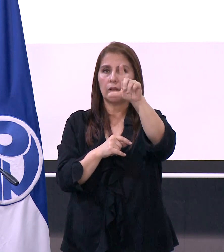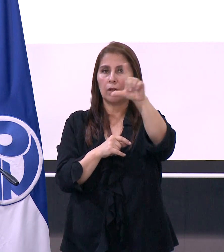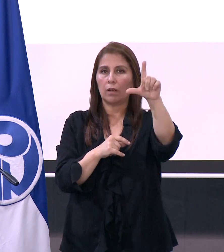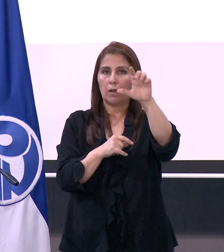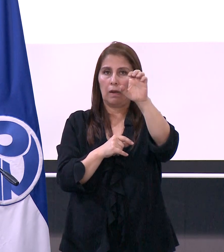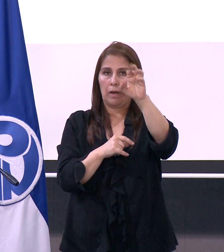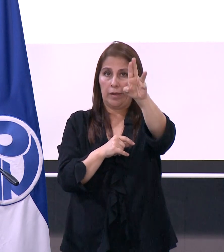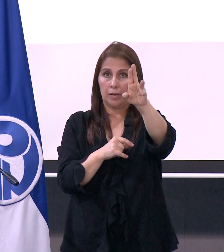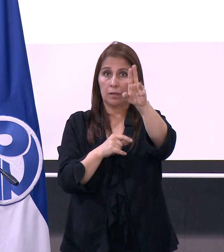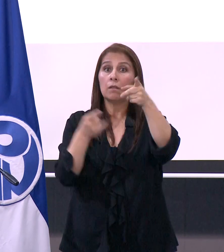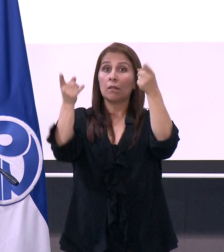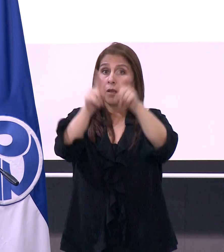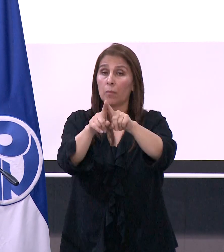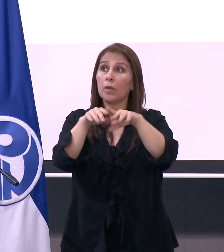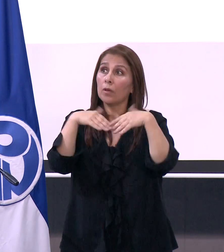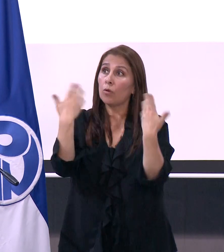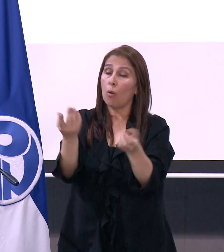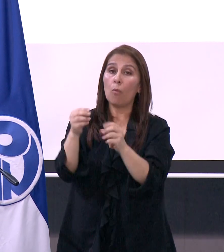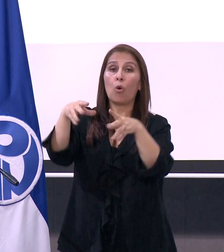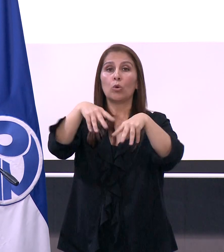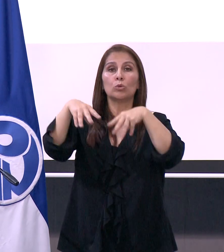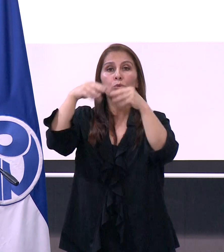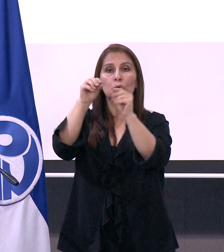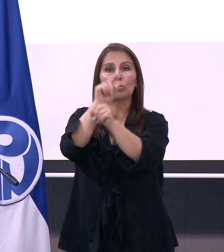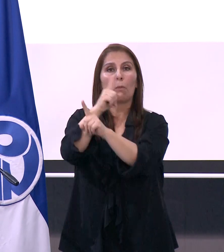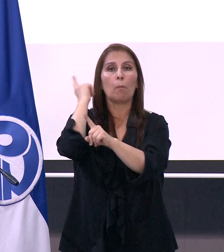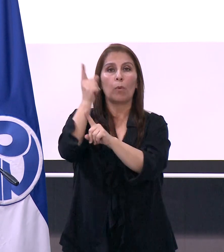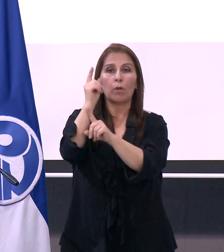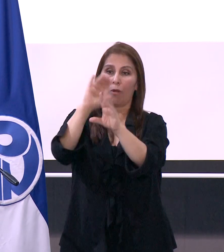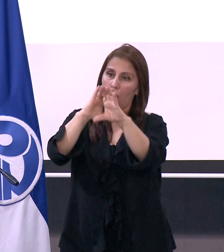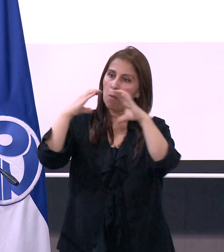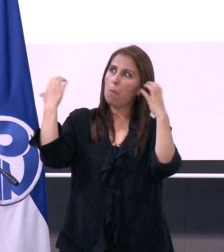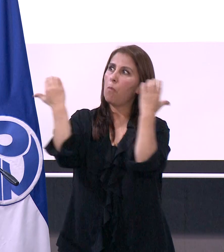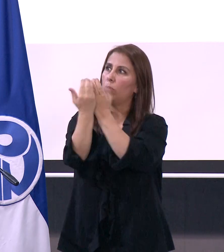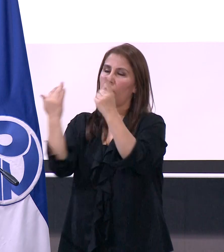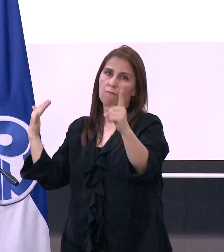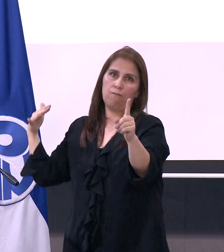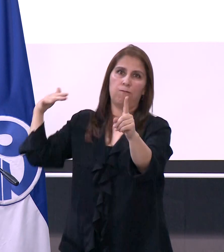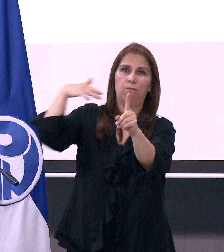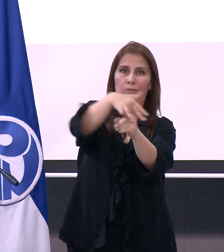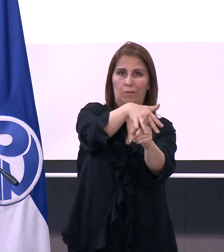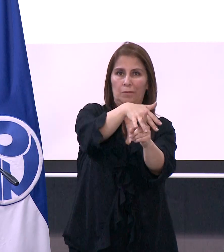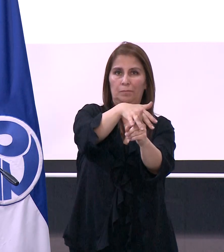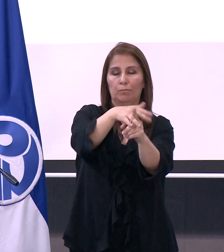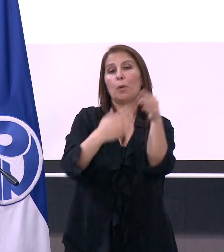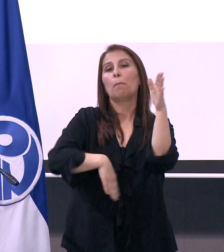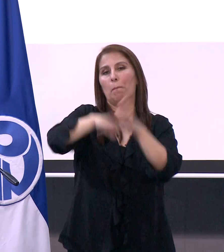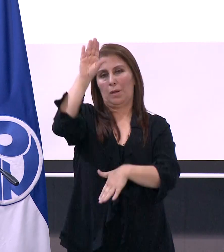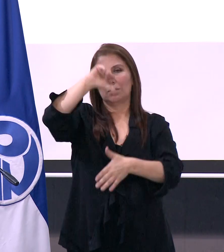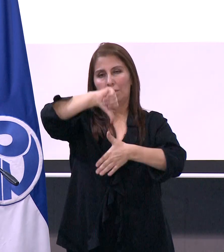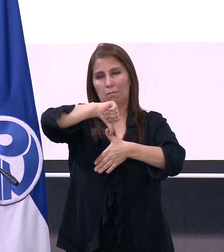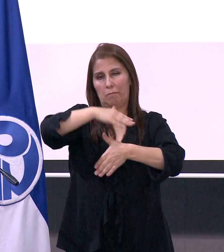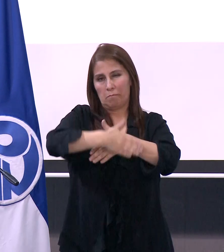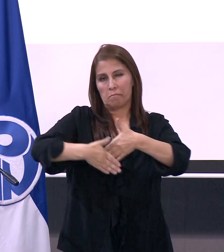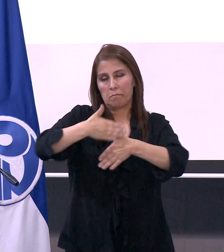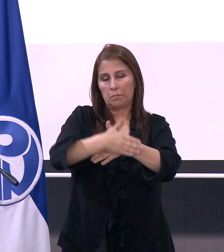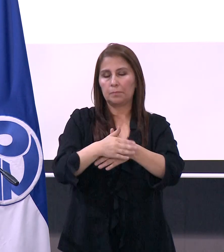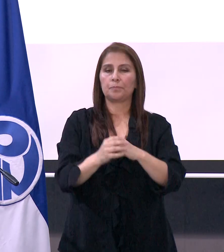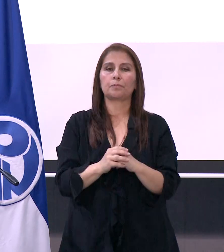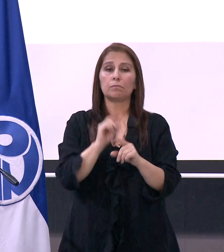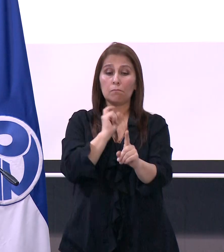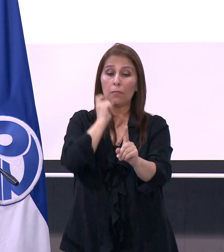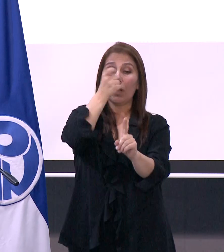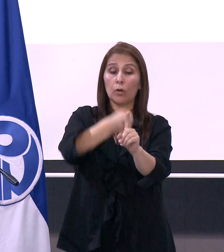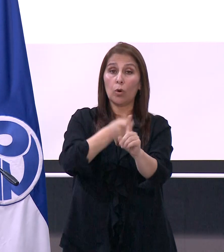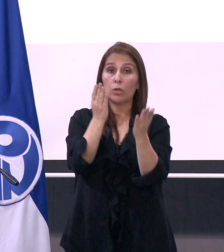de las dinámicas socio políticas de esos años en el mundo entero pero en particular en américa latina' el rol del